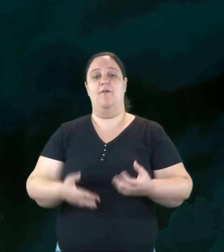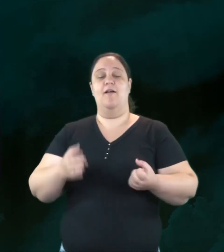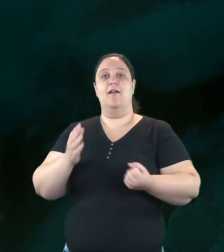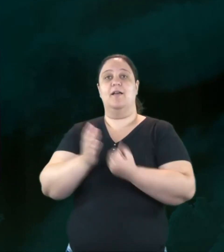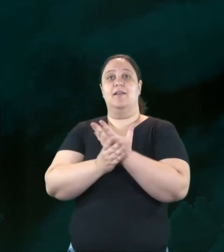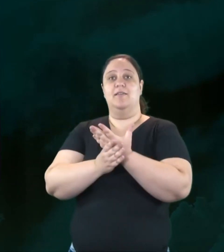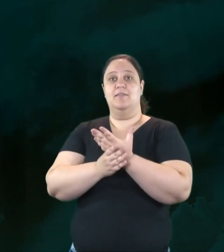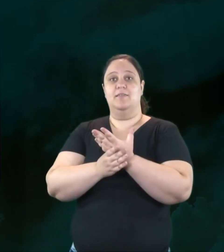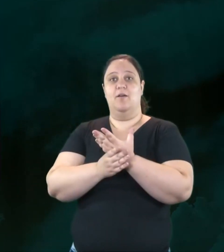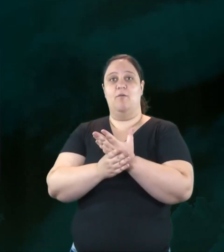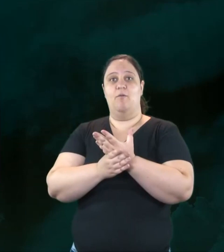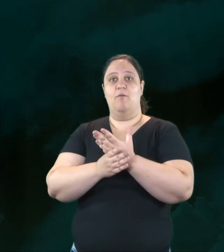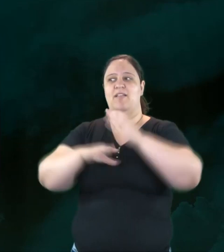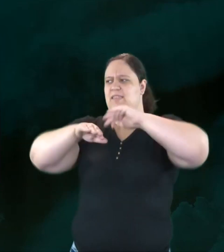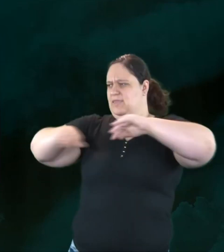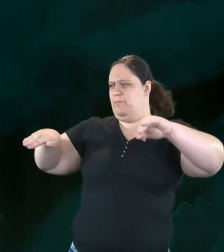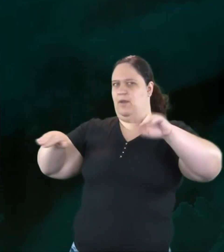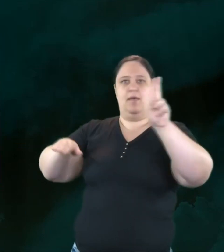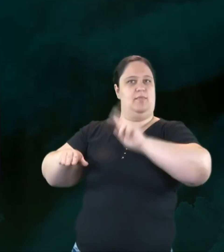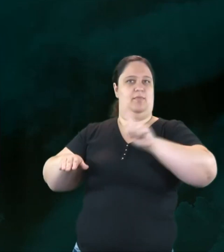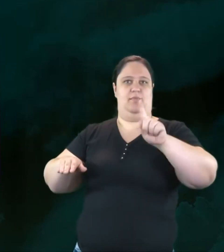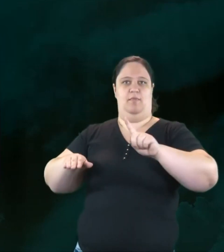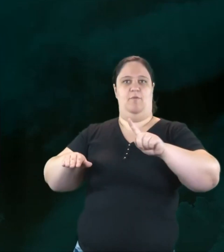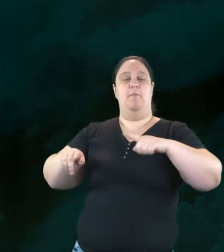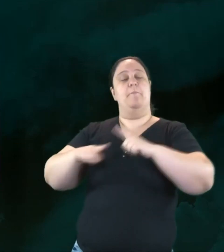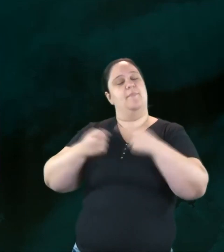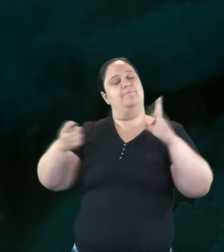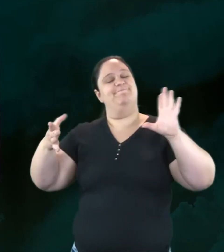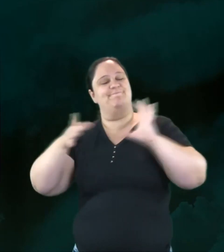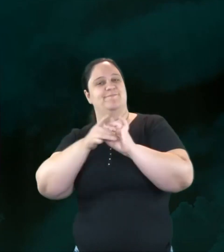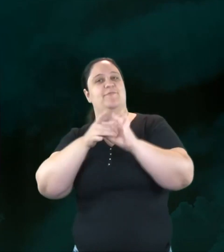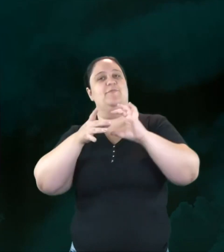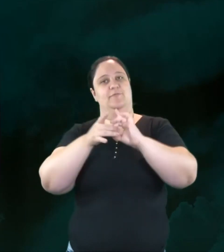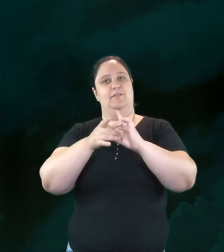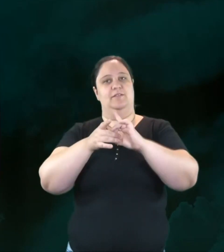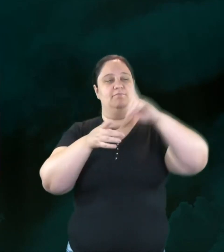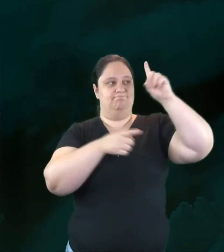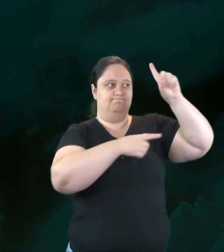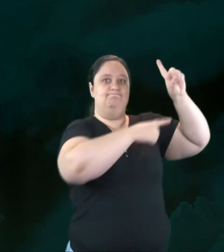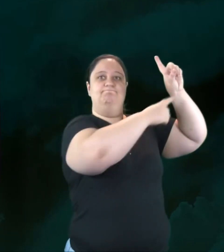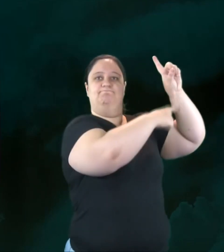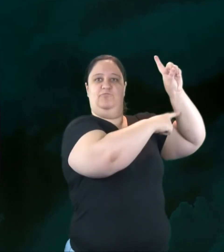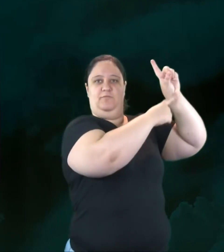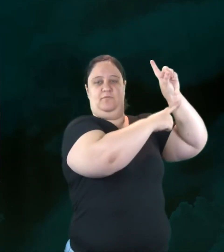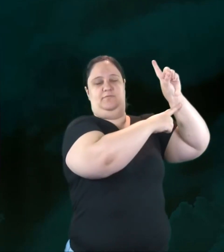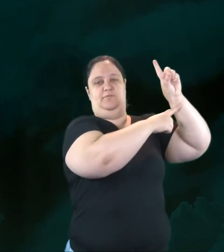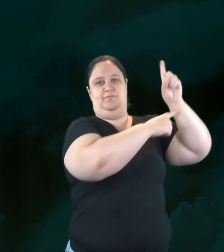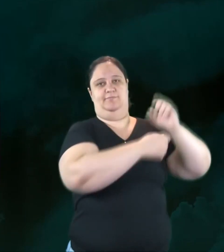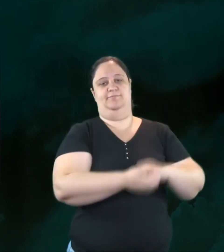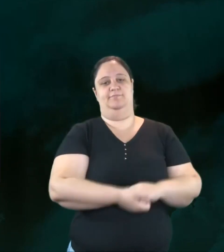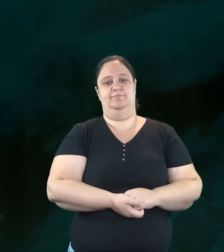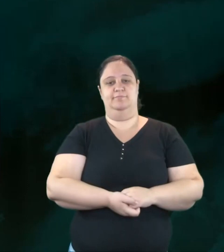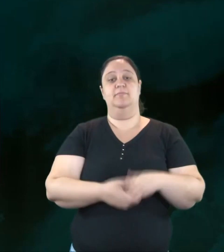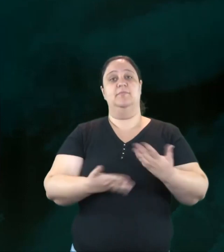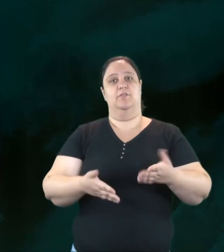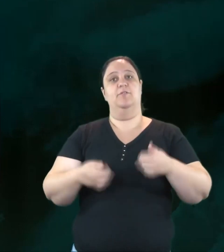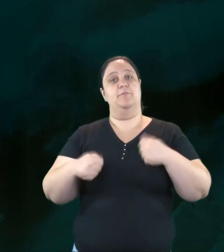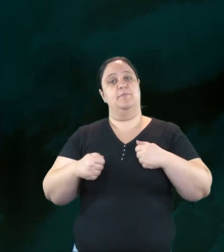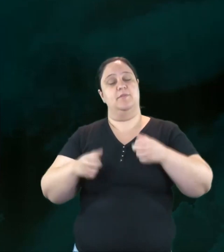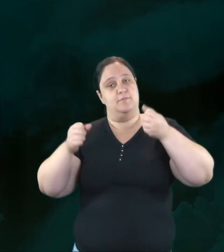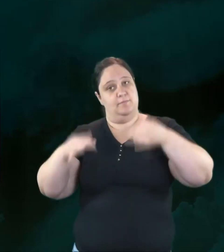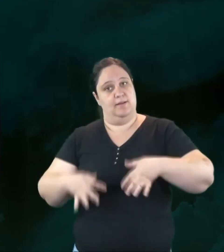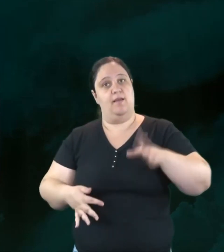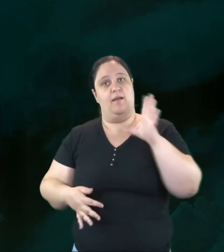é unida em Cristo. Assim Deus projetou, né? Muito bem. Então eu vou ter que correr um